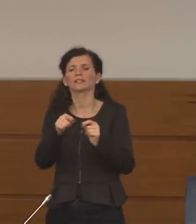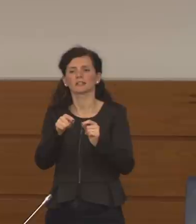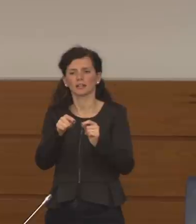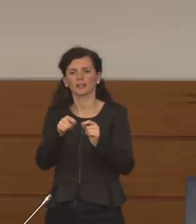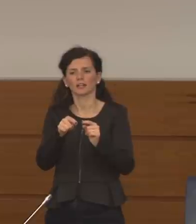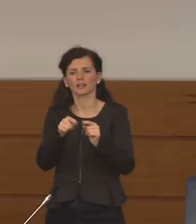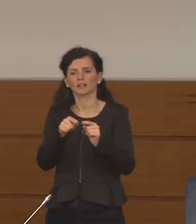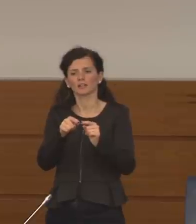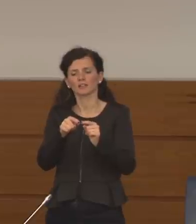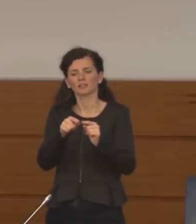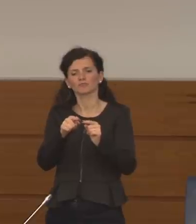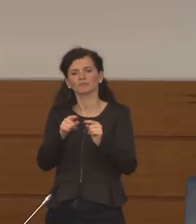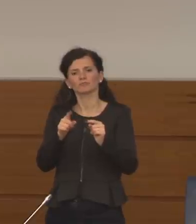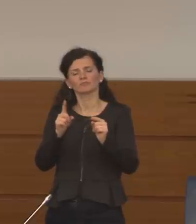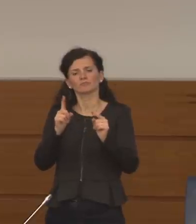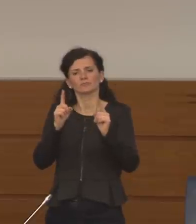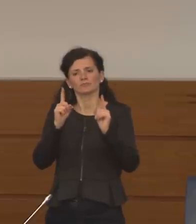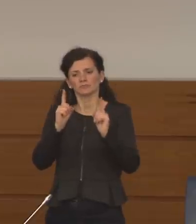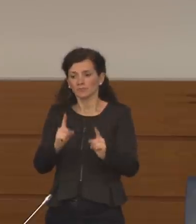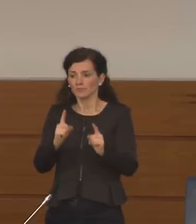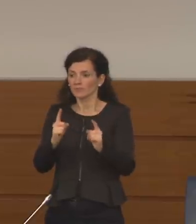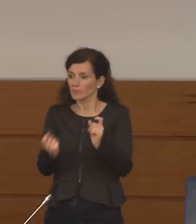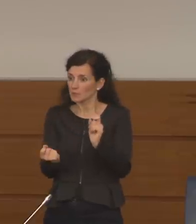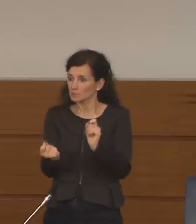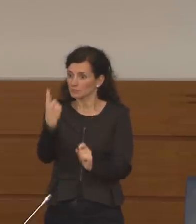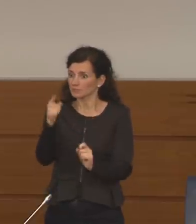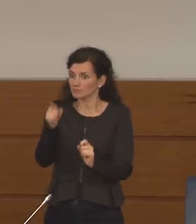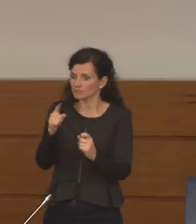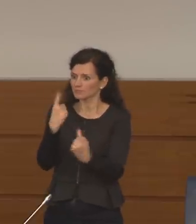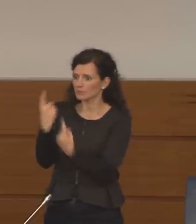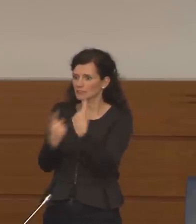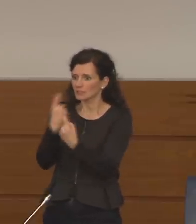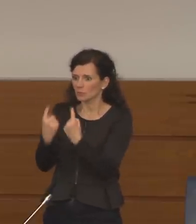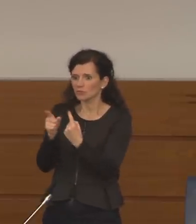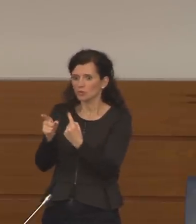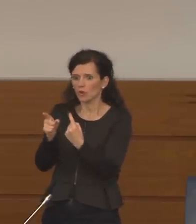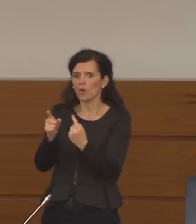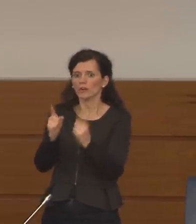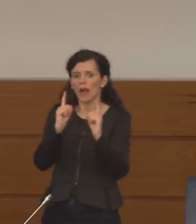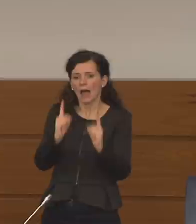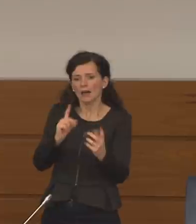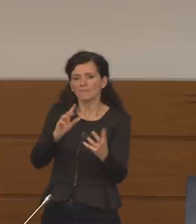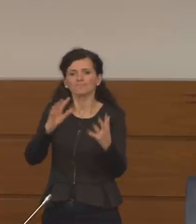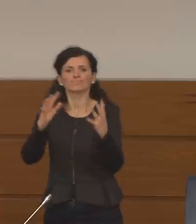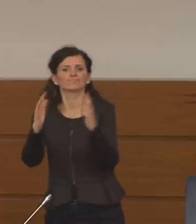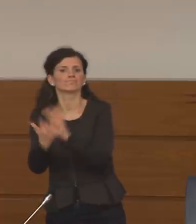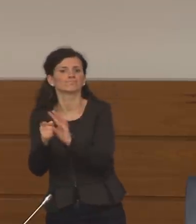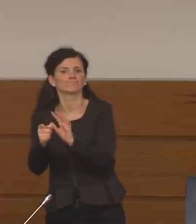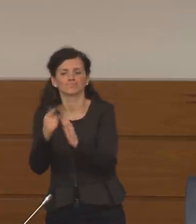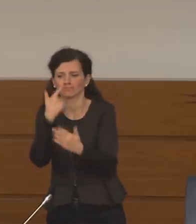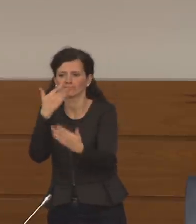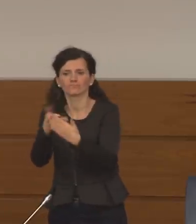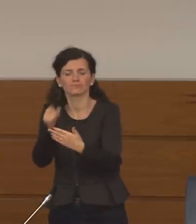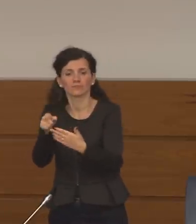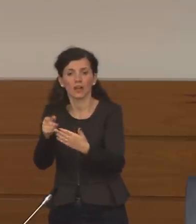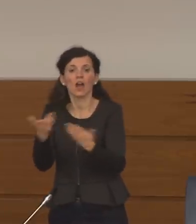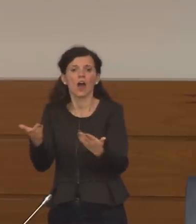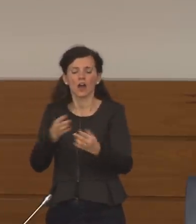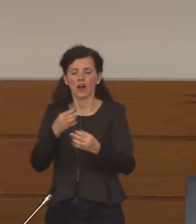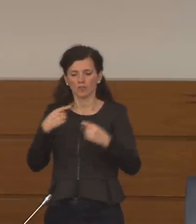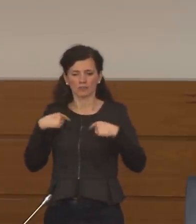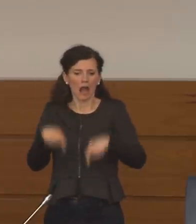avvenga secondo alcuni eventi che vengono predeterminati noi ci troviamo in una situazione relativamente